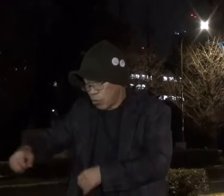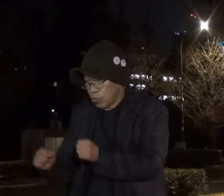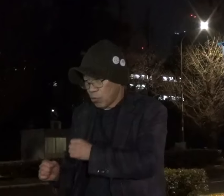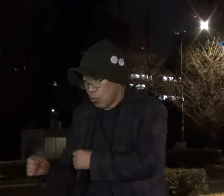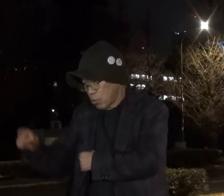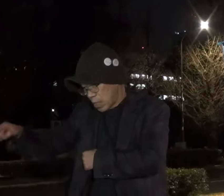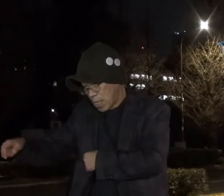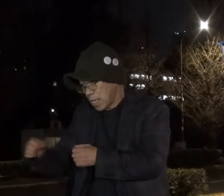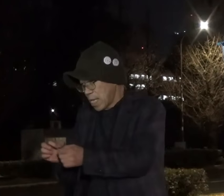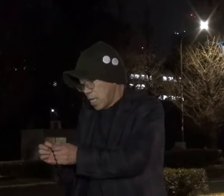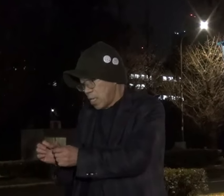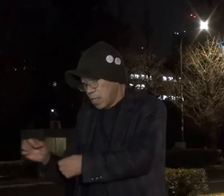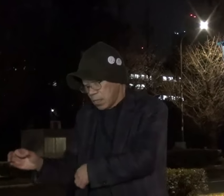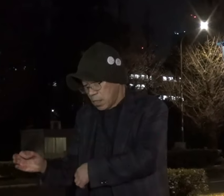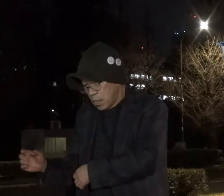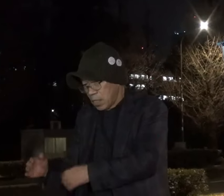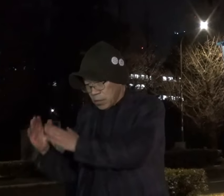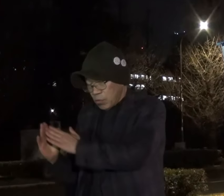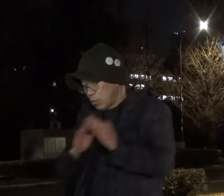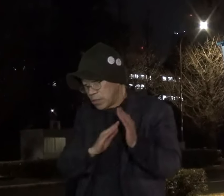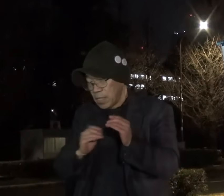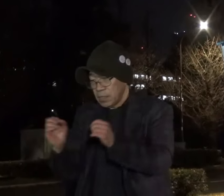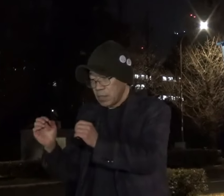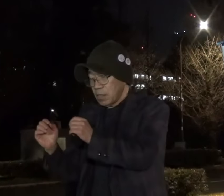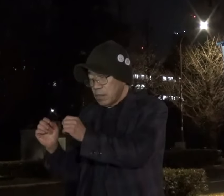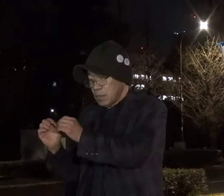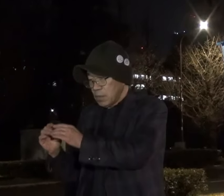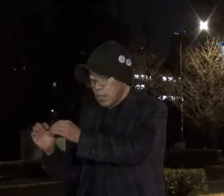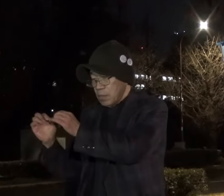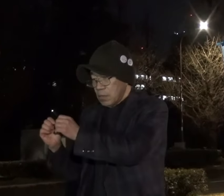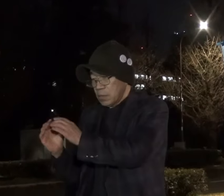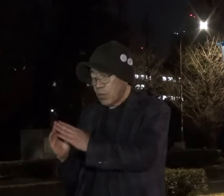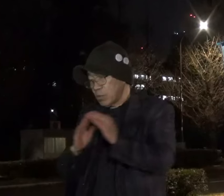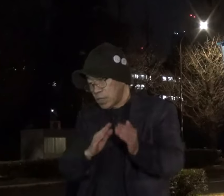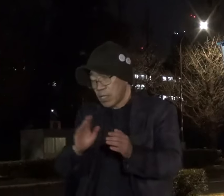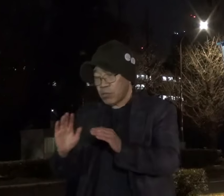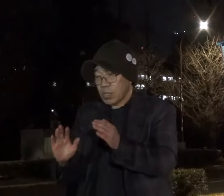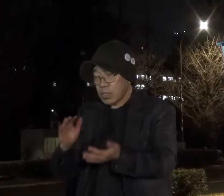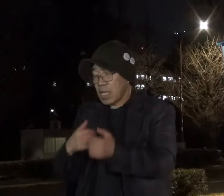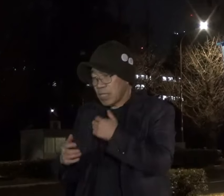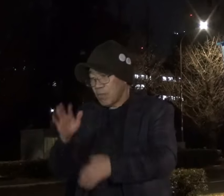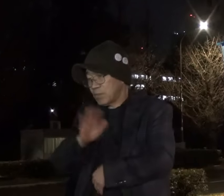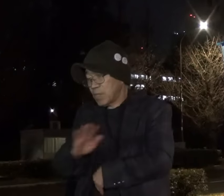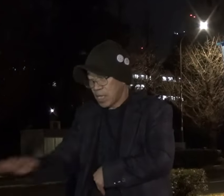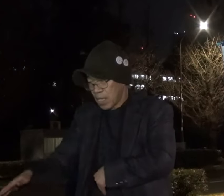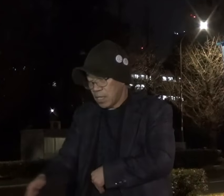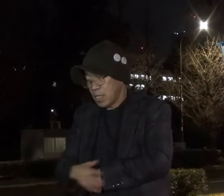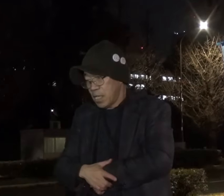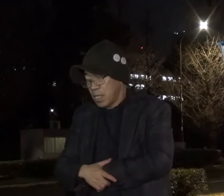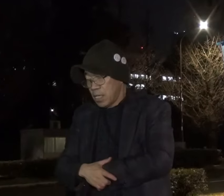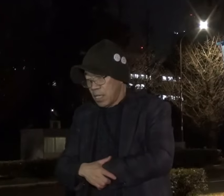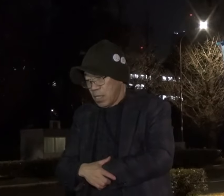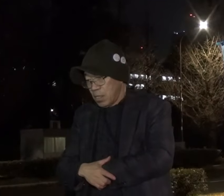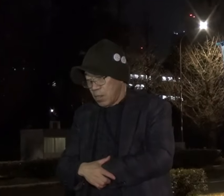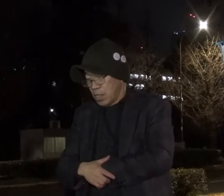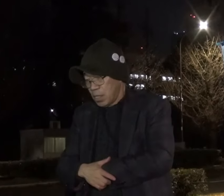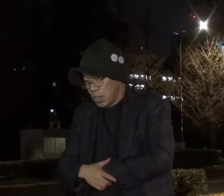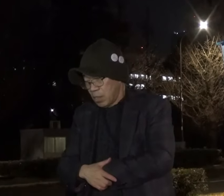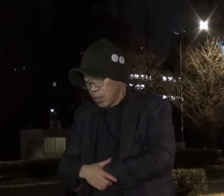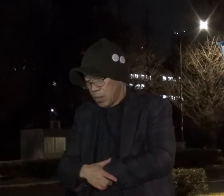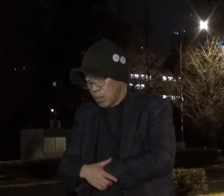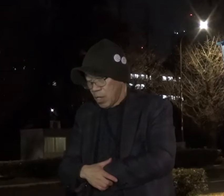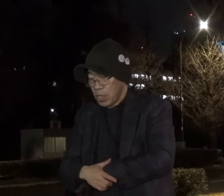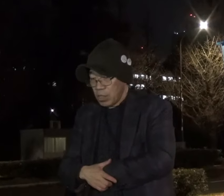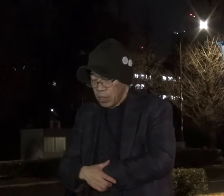暮らしていました。結婚した後は夫の仕事の関係で数年間横浜で生活しましたが、心が豊かにな